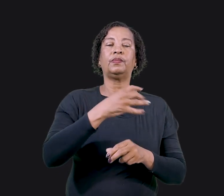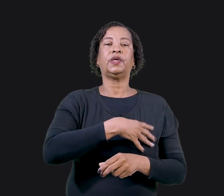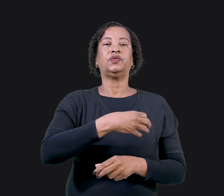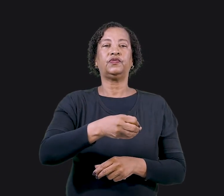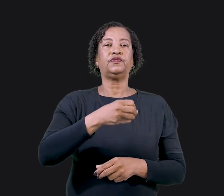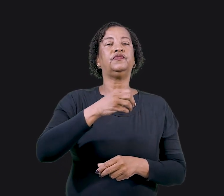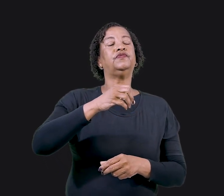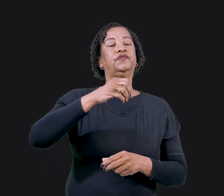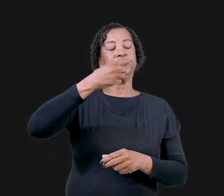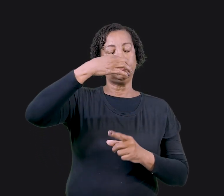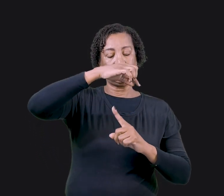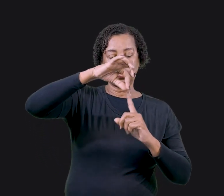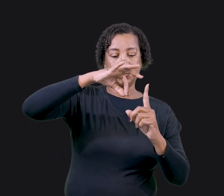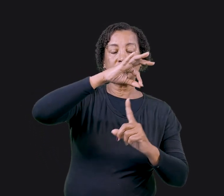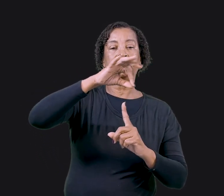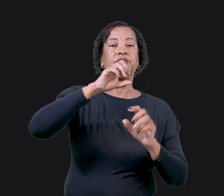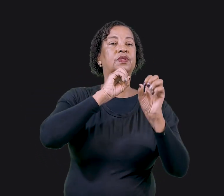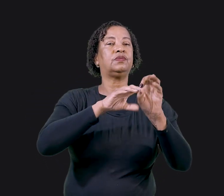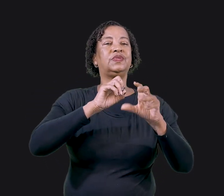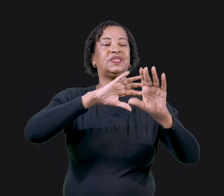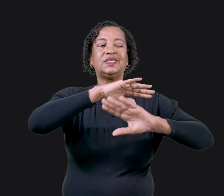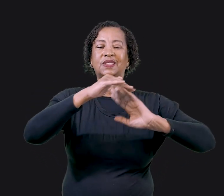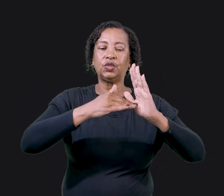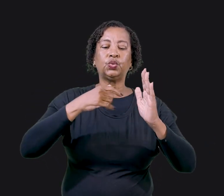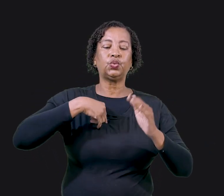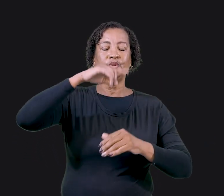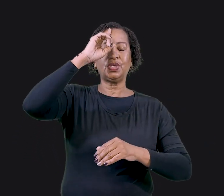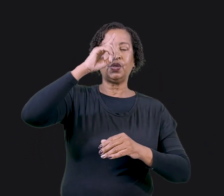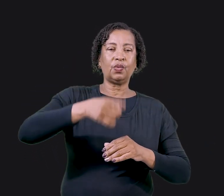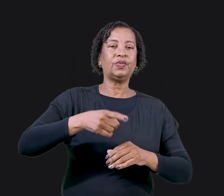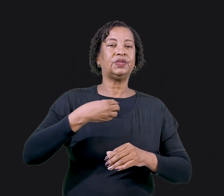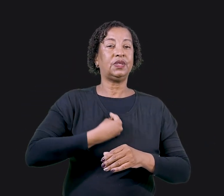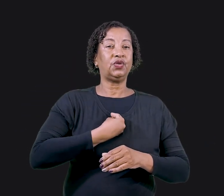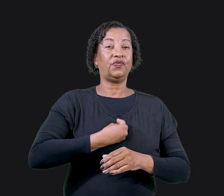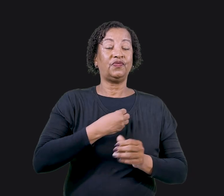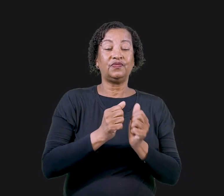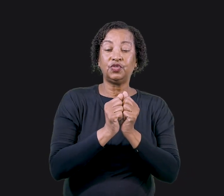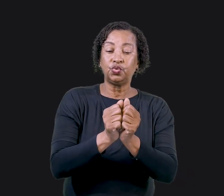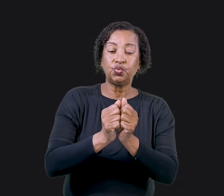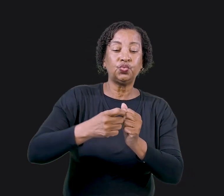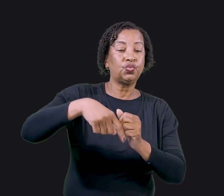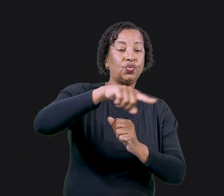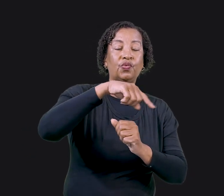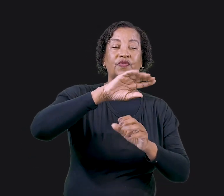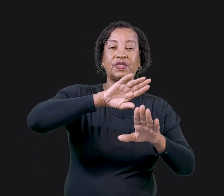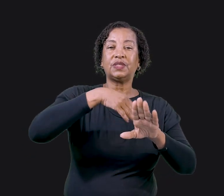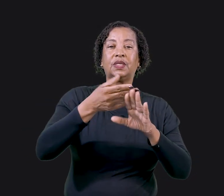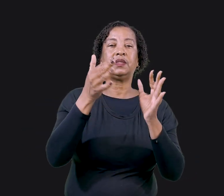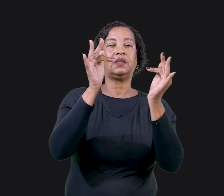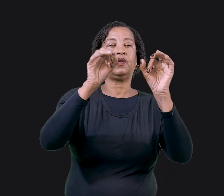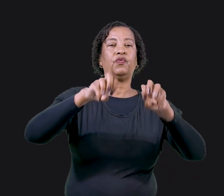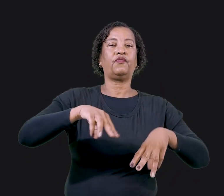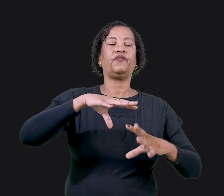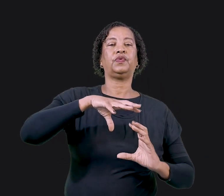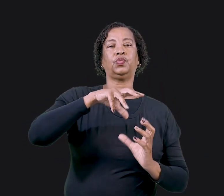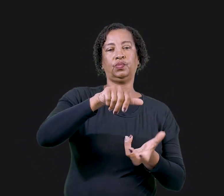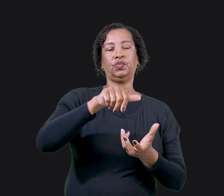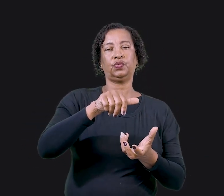Santo, ensinando-os a obedecer a tudo que eu lhes ordenei. Eu estarei sempre com vocês até o fim dos tempos.